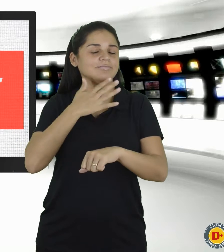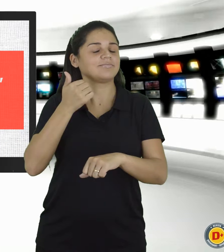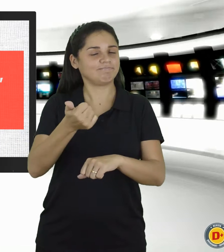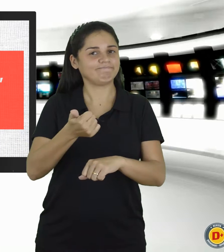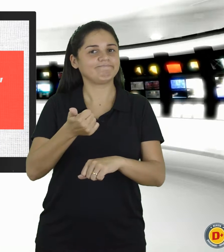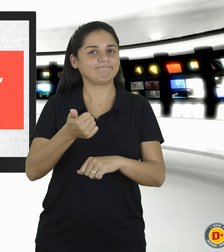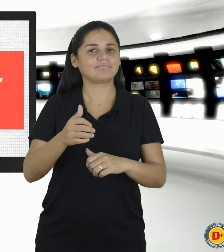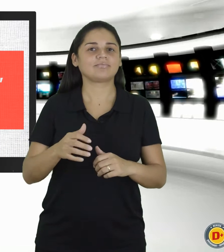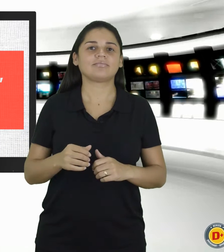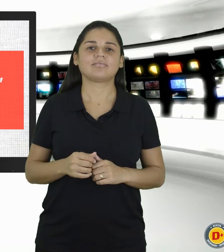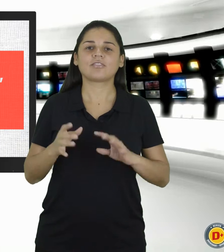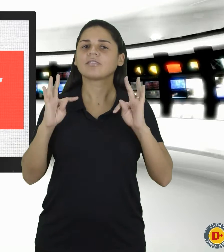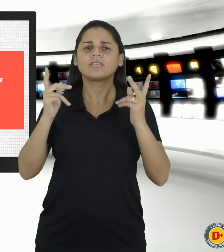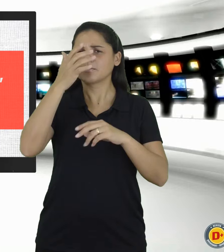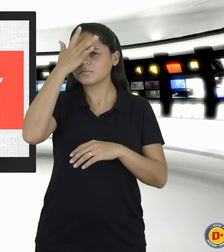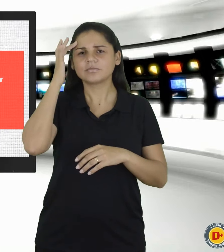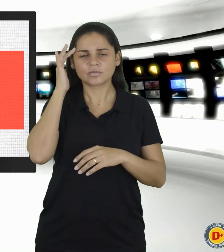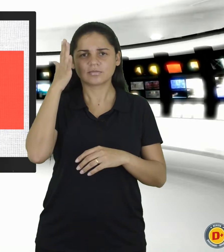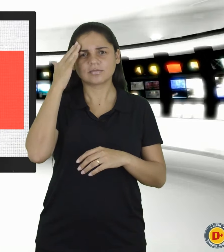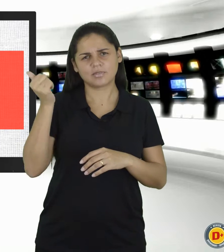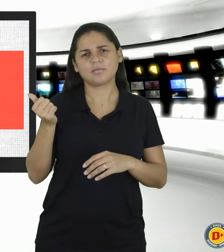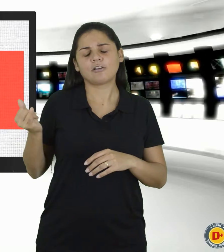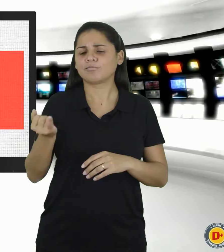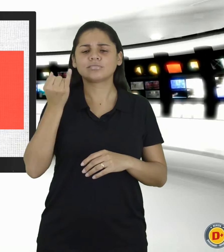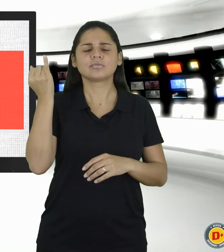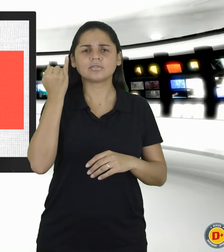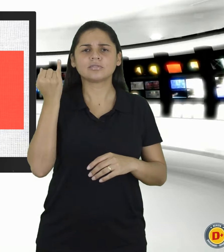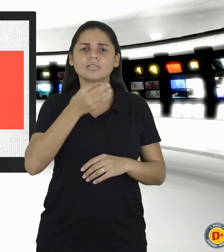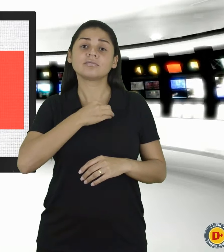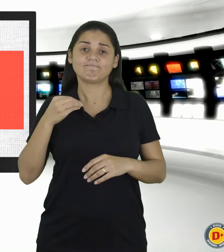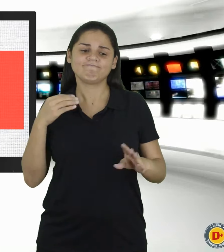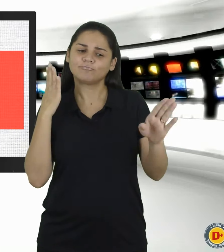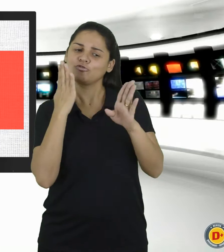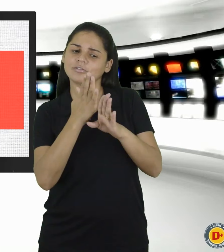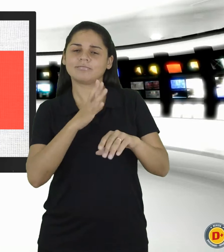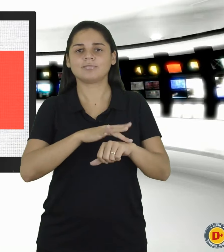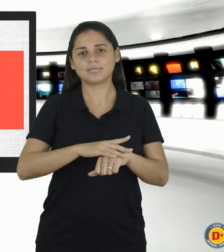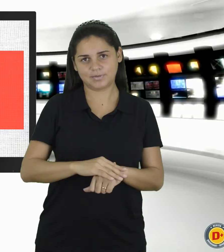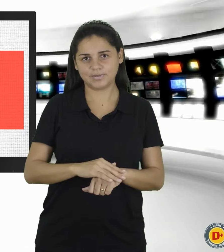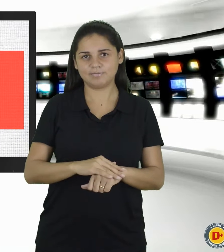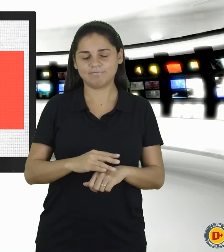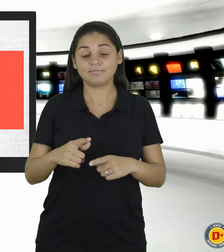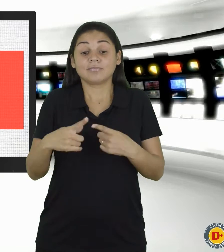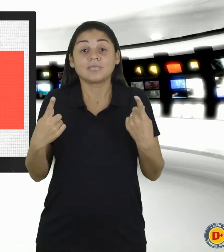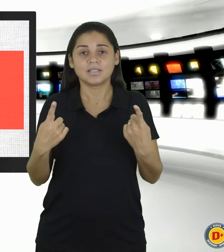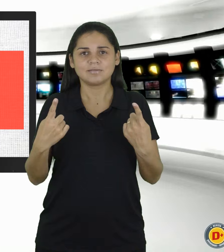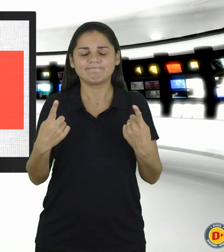especificamente, essa prática ganha uma importância maior. Por isso, achei bem bacana a reportagem publicada na edição 5 da revista Demais,